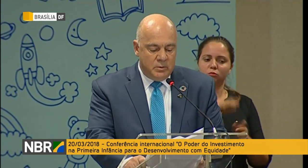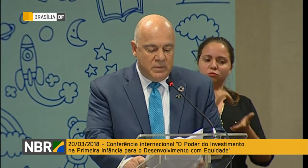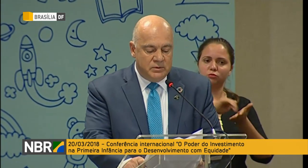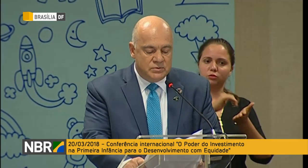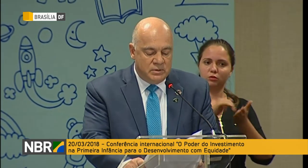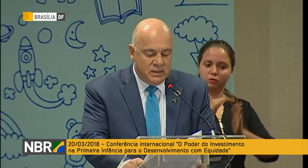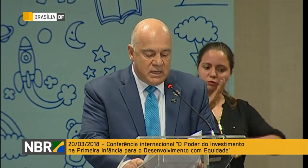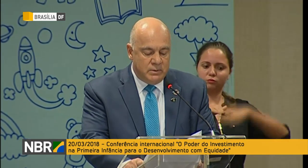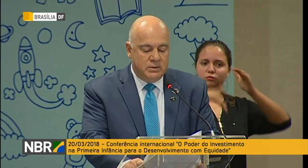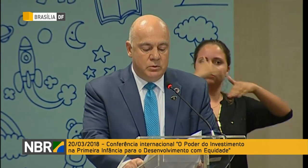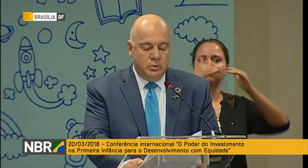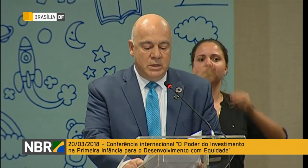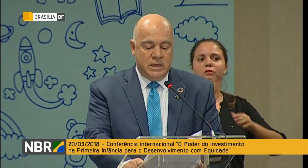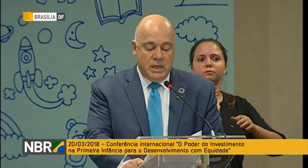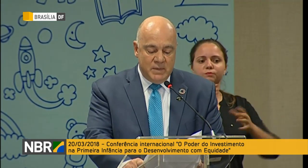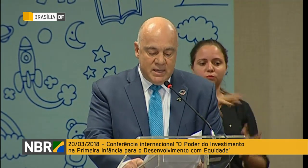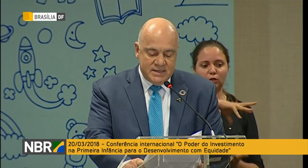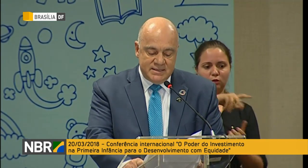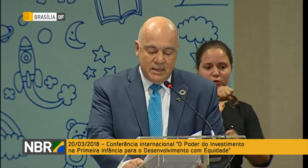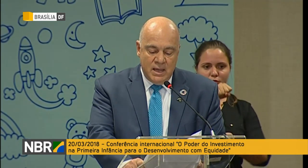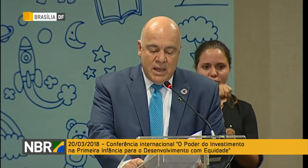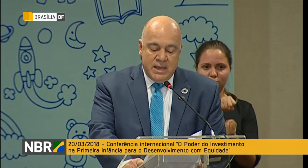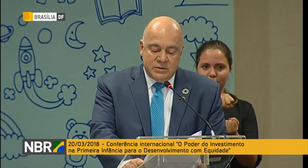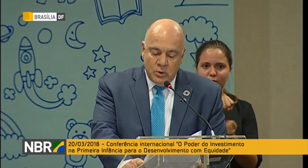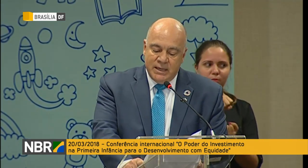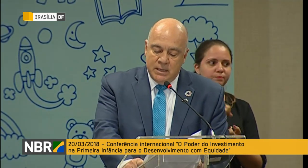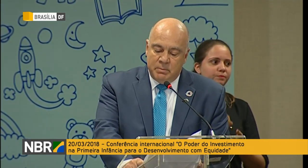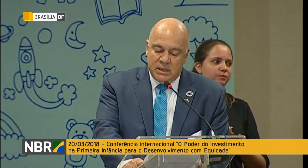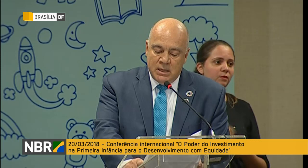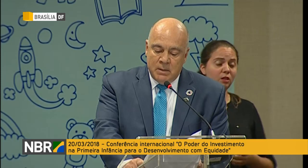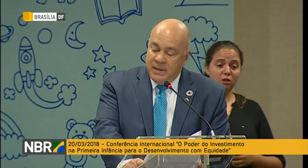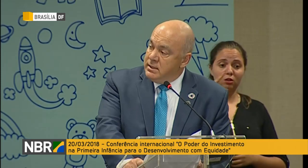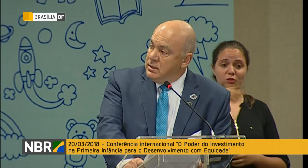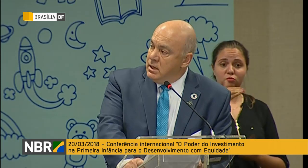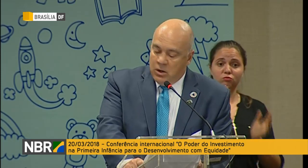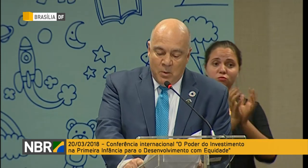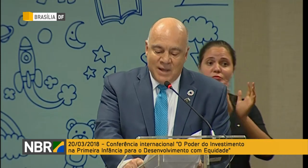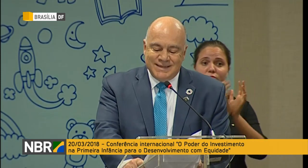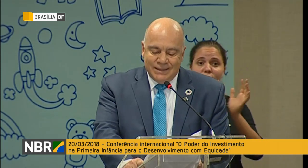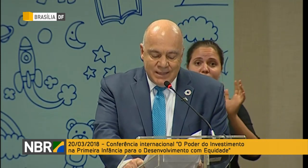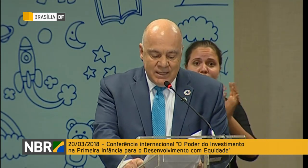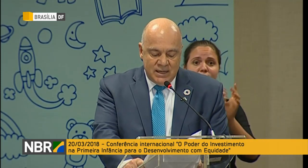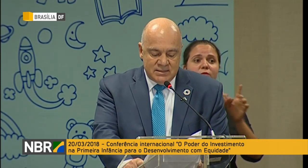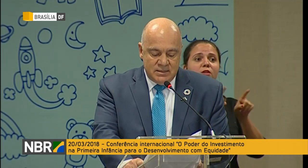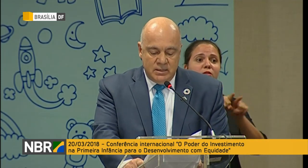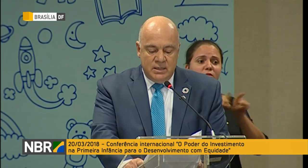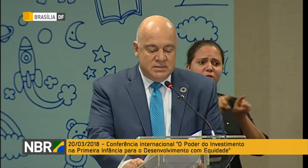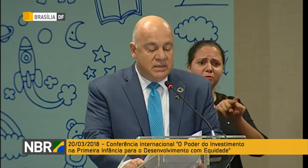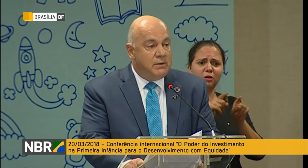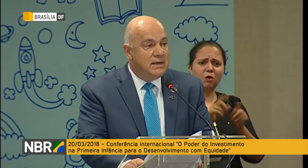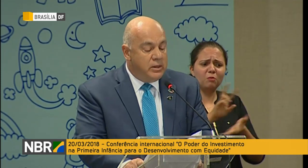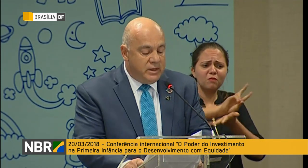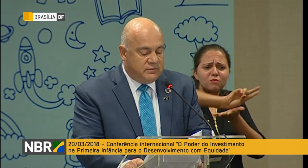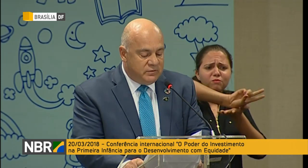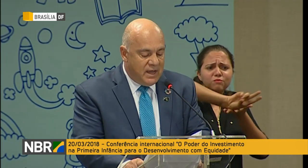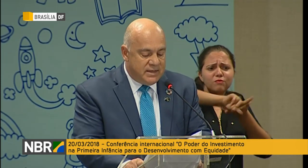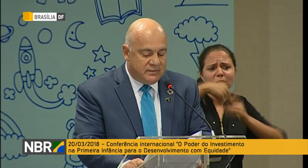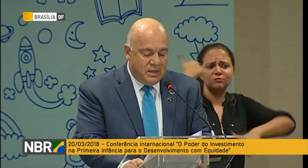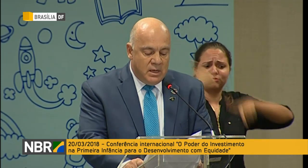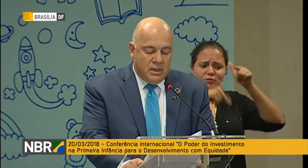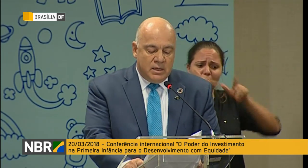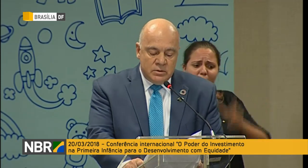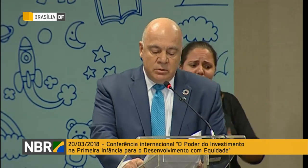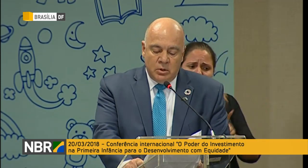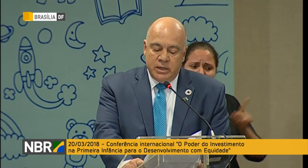de Desenvolvimento Sustentável do MDS, e a sua equipe, bem como as centenas de trabalhadores